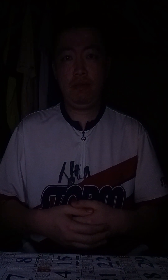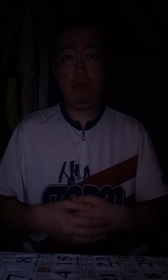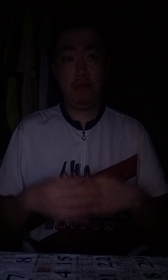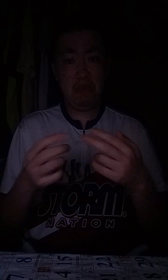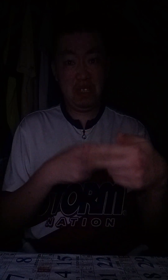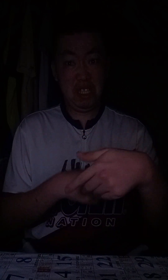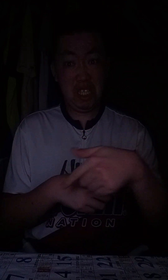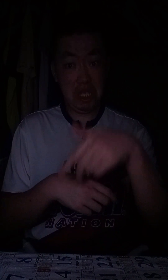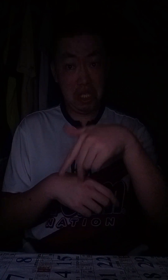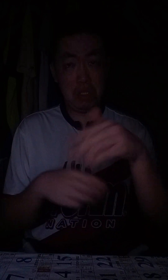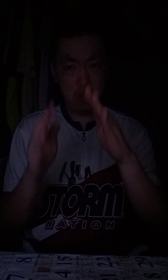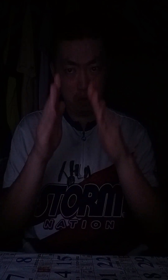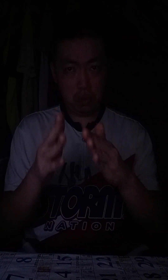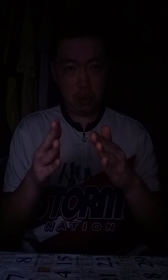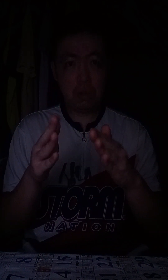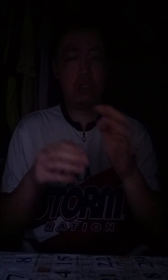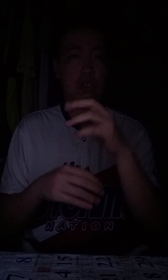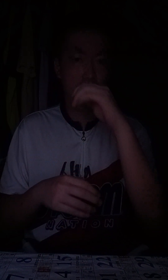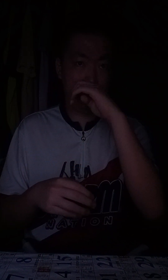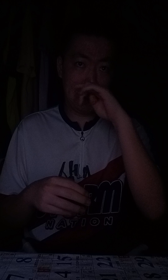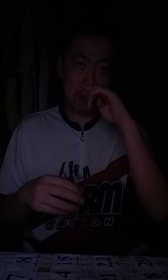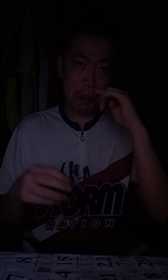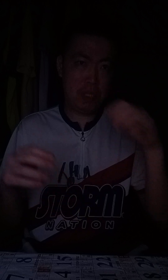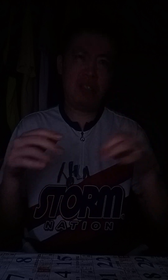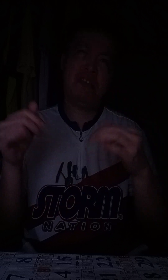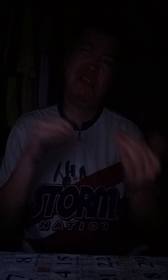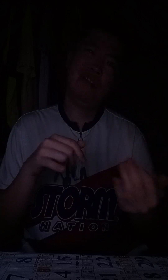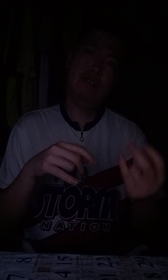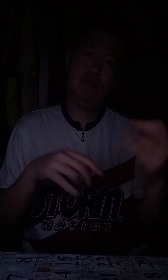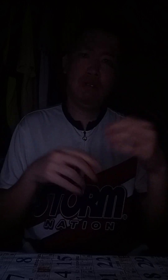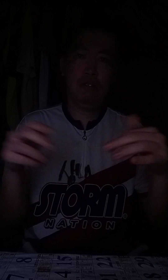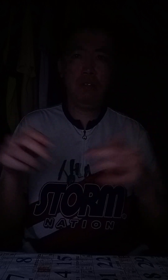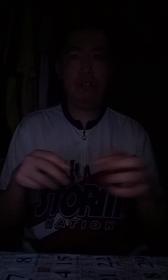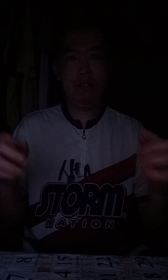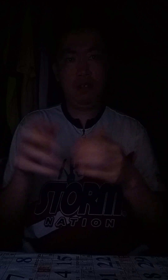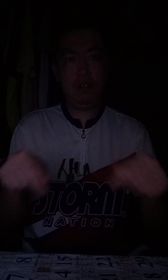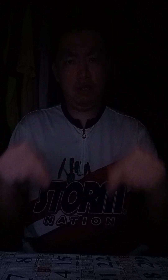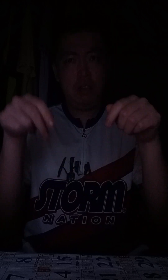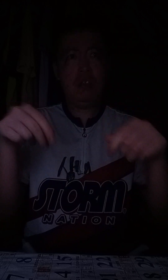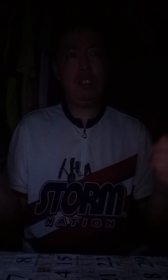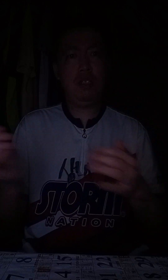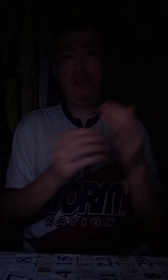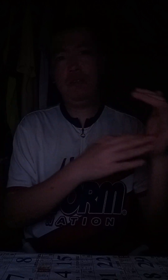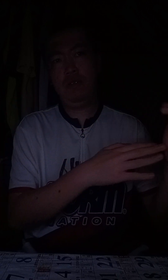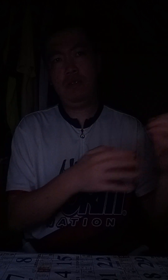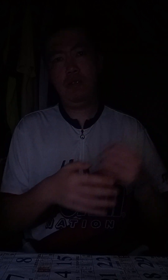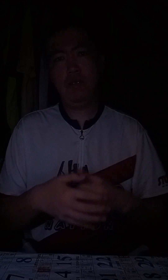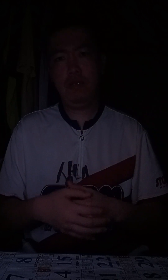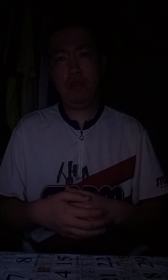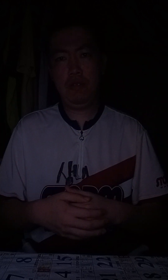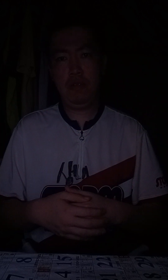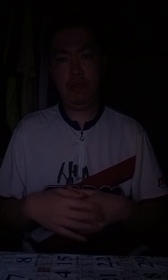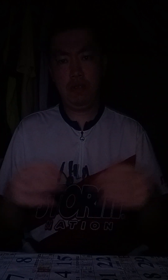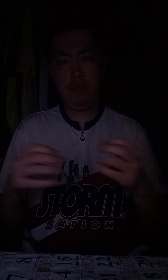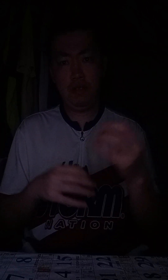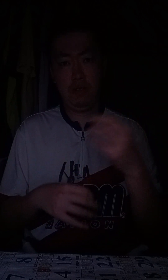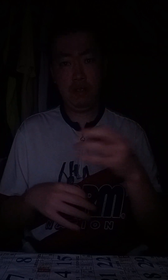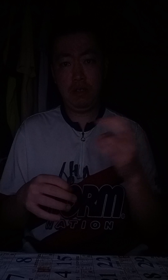지하철이 멈춰선 선로위. 의식을 잃은 남성을 구조대원들이 들것에 실어 옮깁니다. 어젯밤 9시